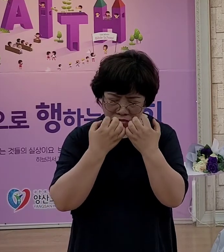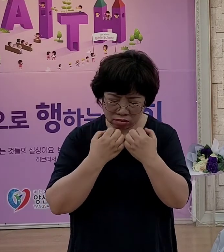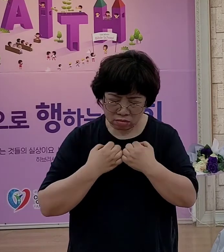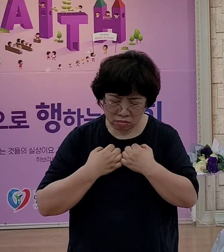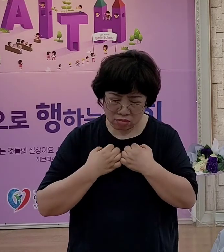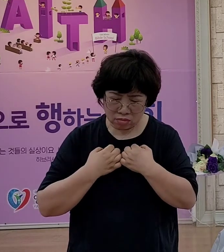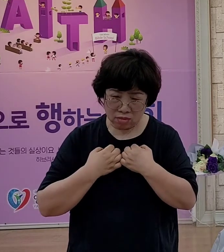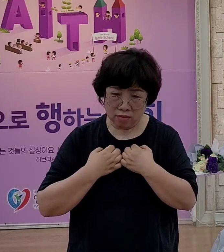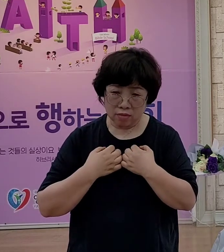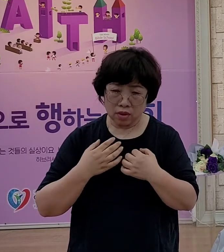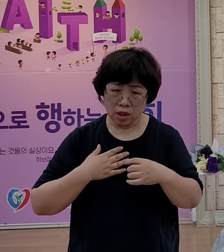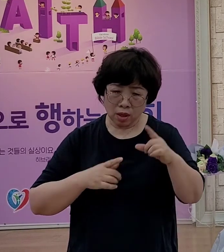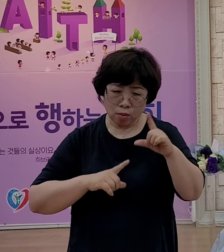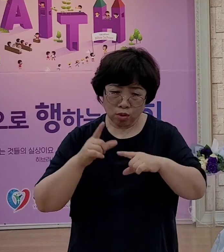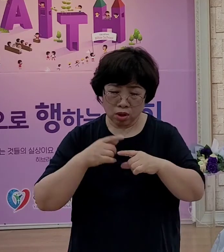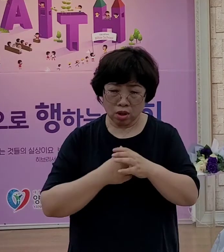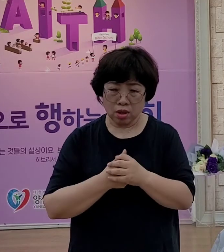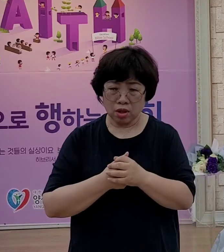이래놓고